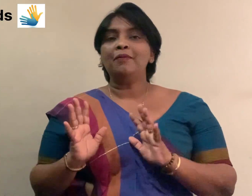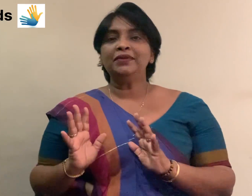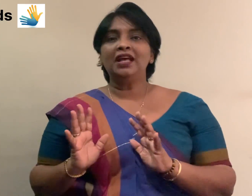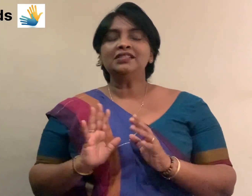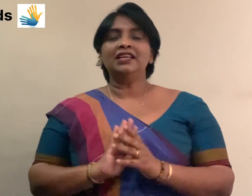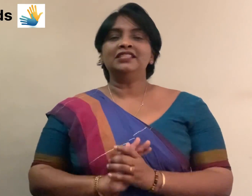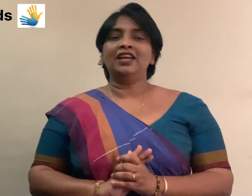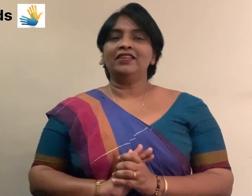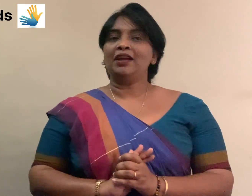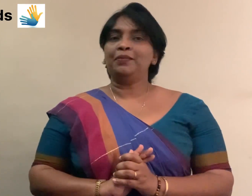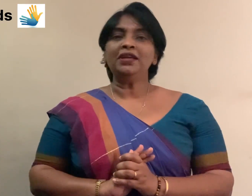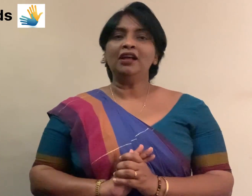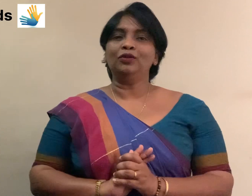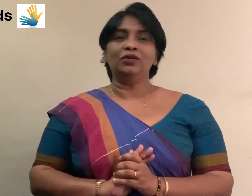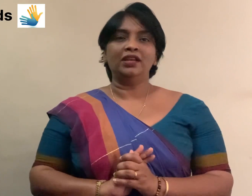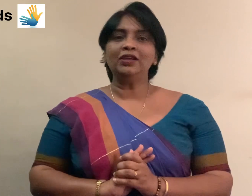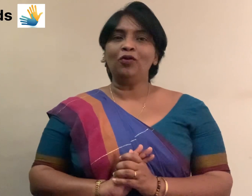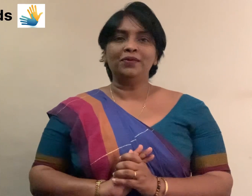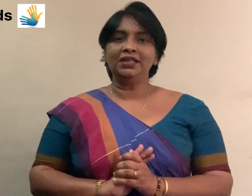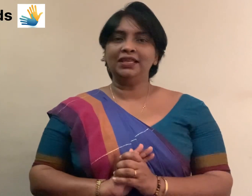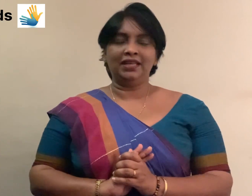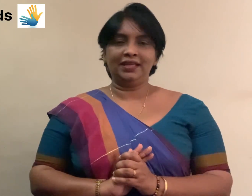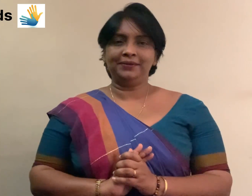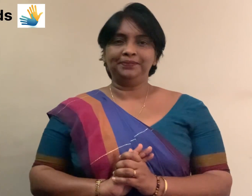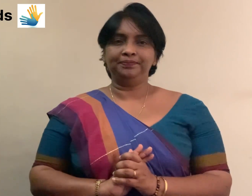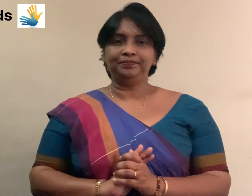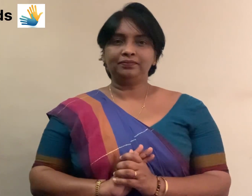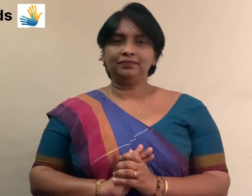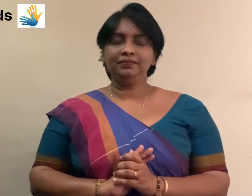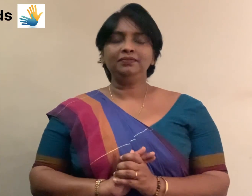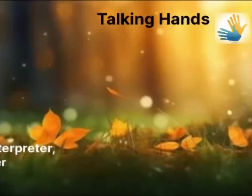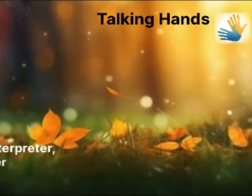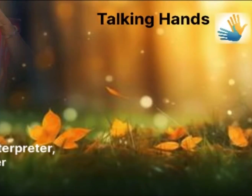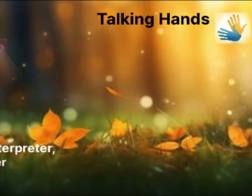ආපදා සංඥාවෙන් අපි හඳුන්වන්නේ කොහොමද කියන එක.